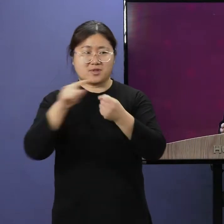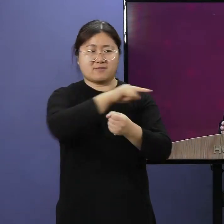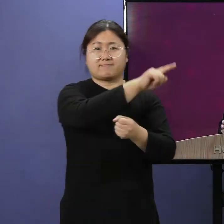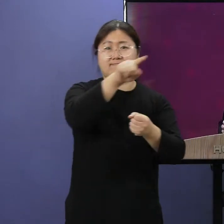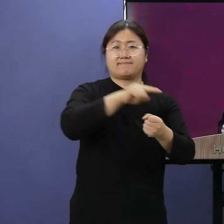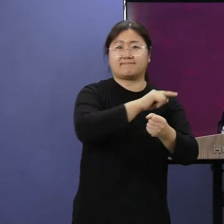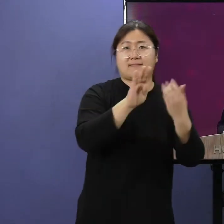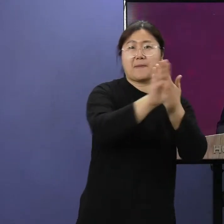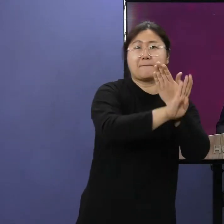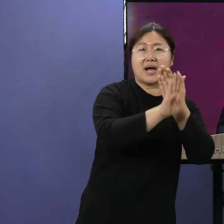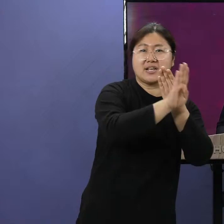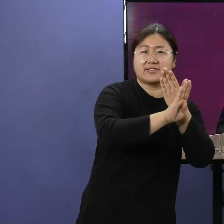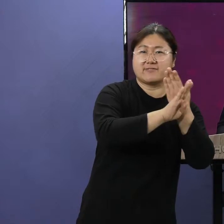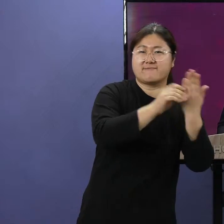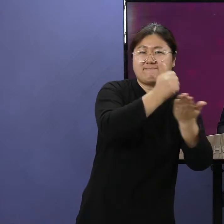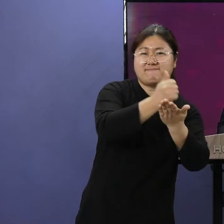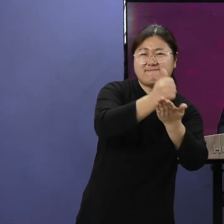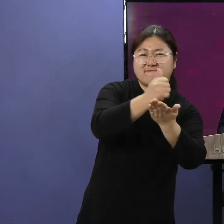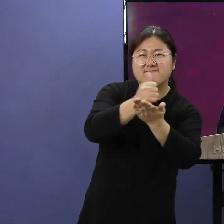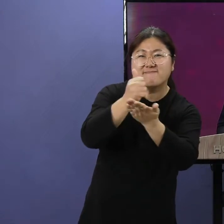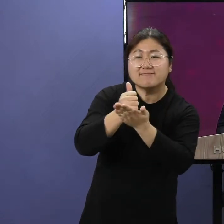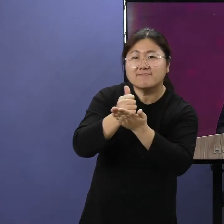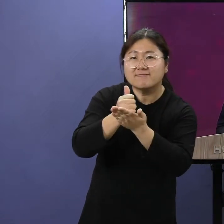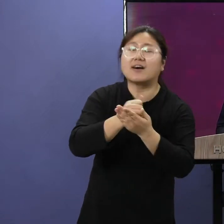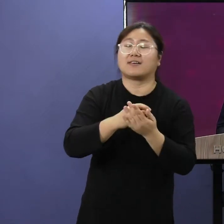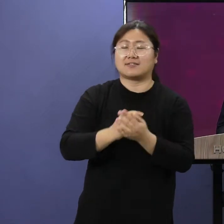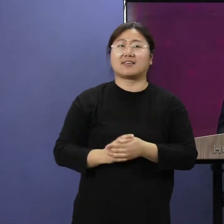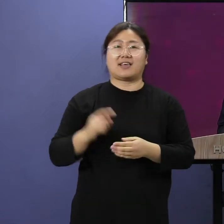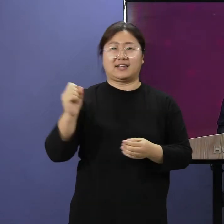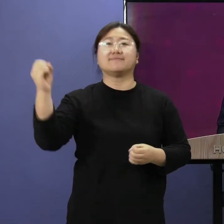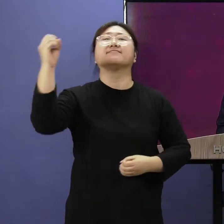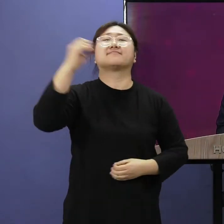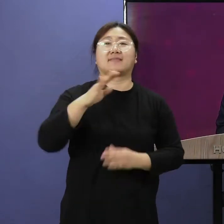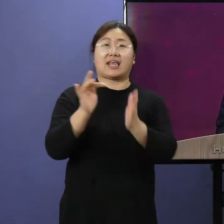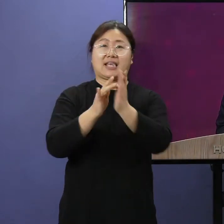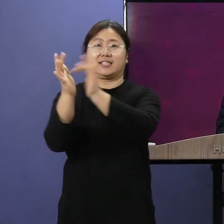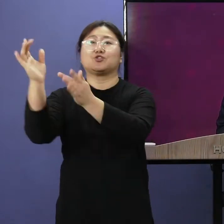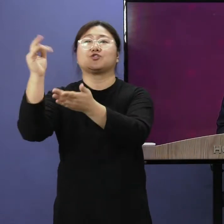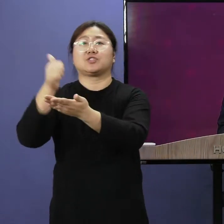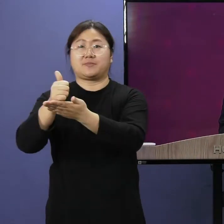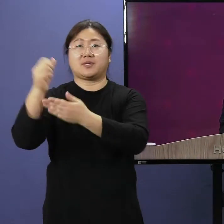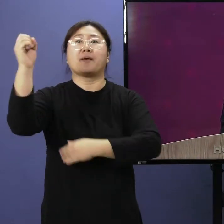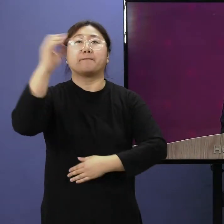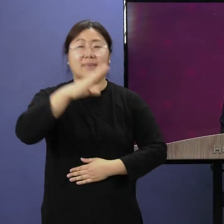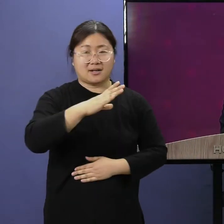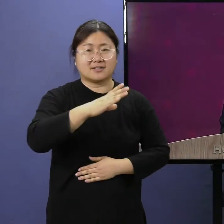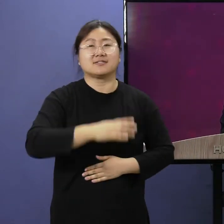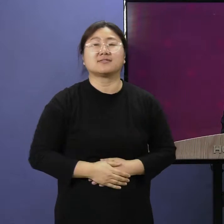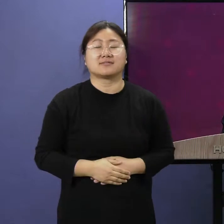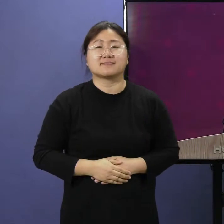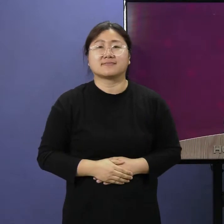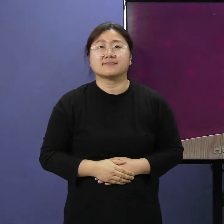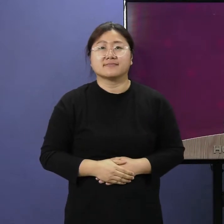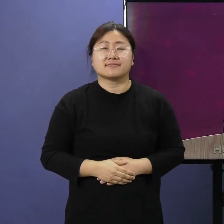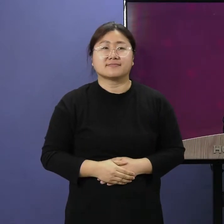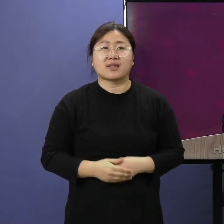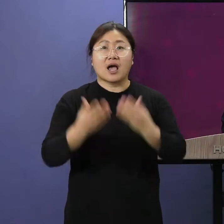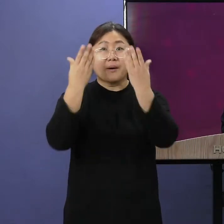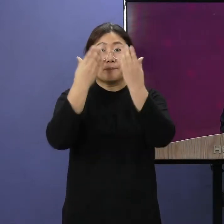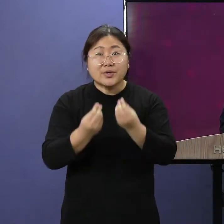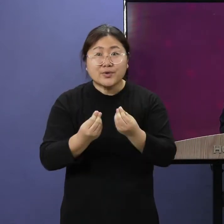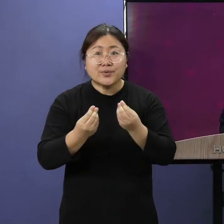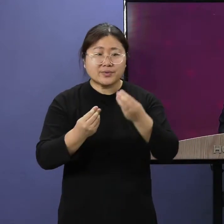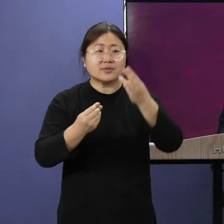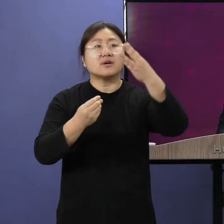이 탕자의 비유 앞에 예수님께서는 두 가지 비유의 말씀을 먼저 하시는데요. 첫